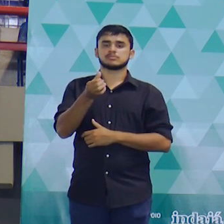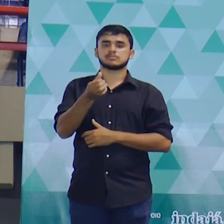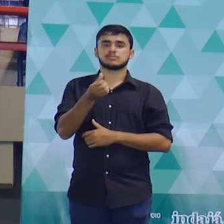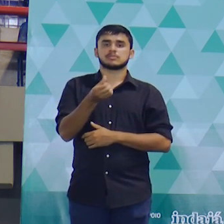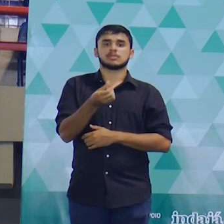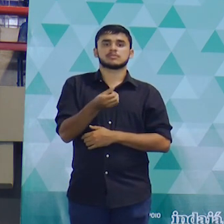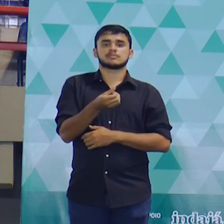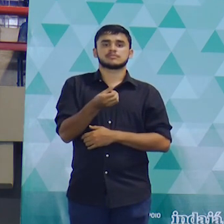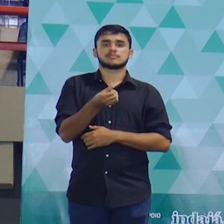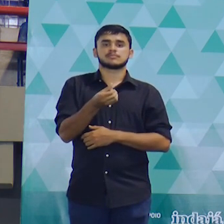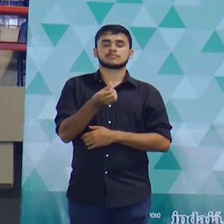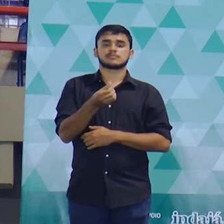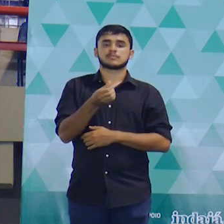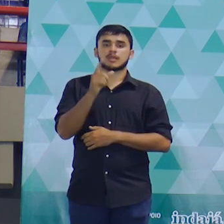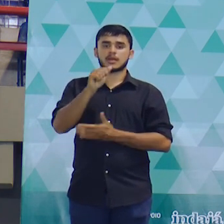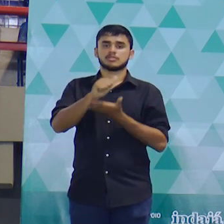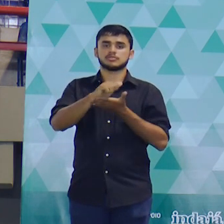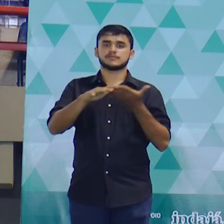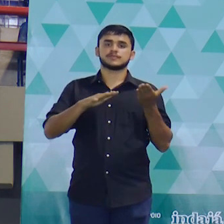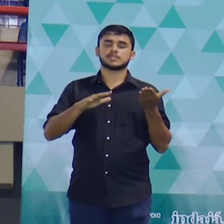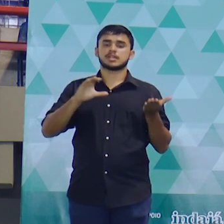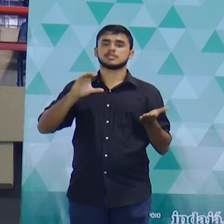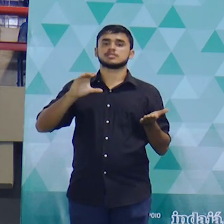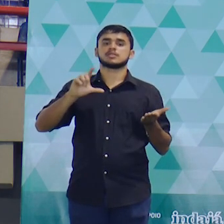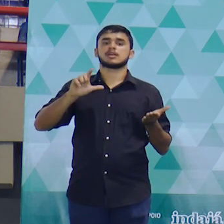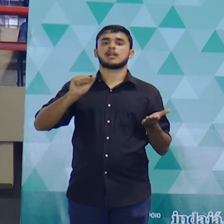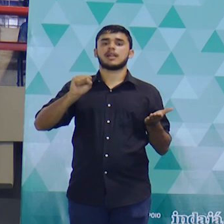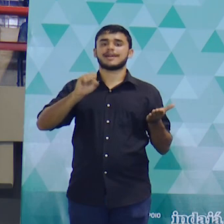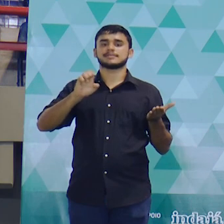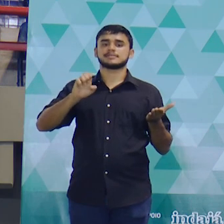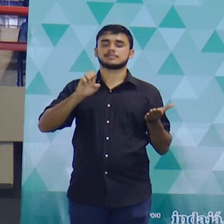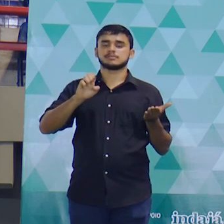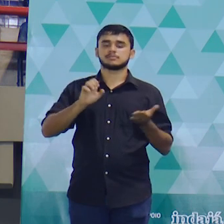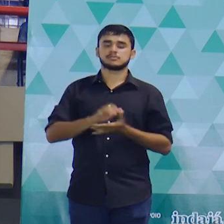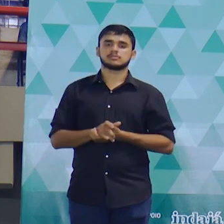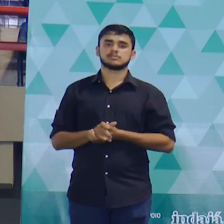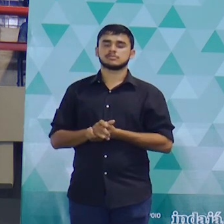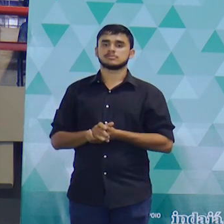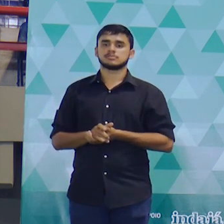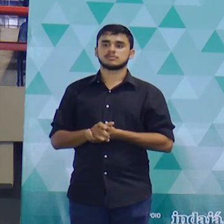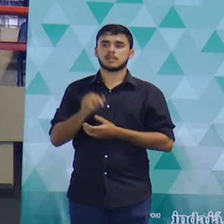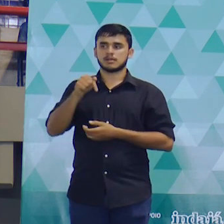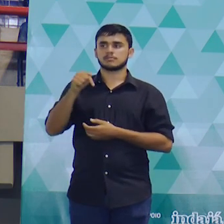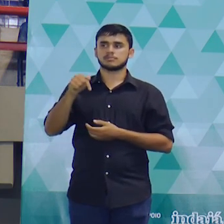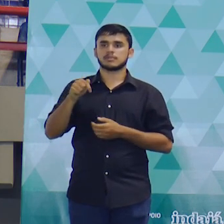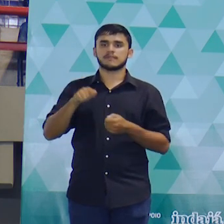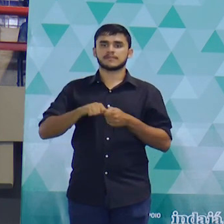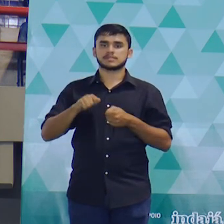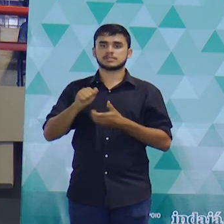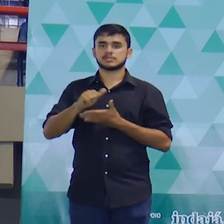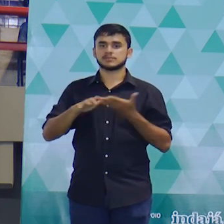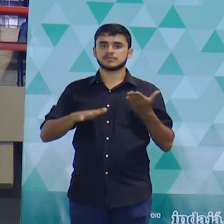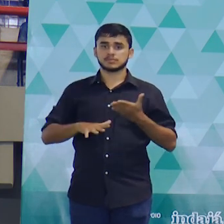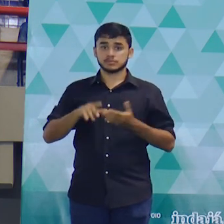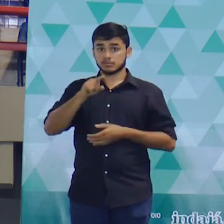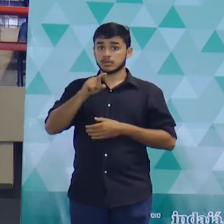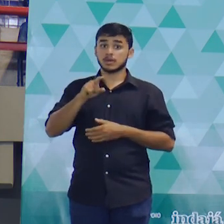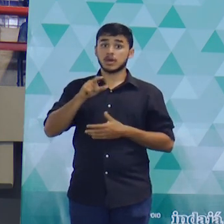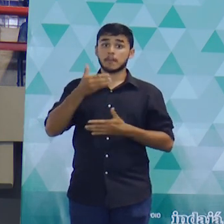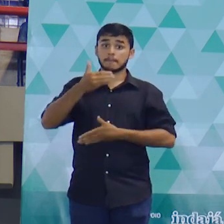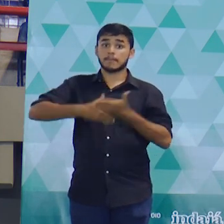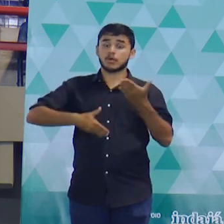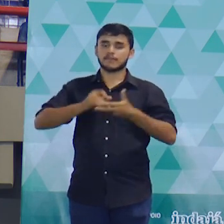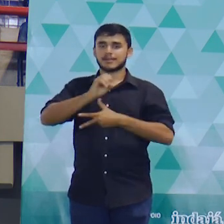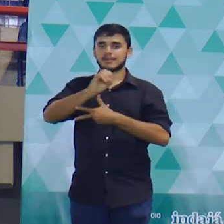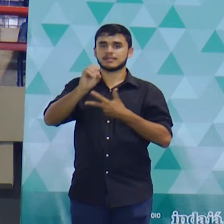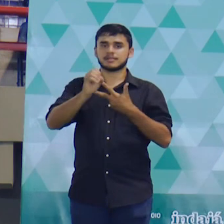de classe. Questão 6 de classe. Essa questão caiu na prova do Enem de